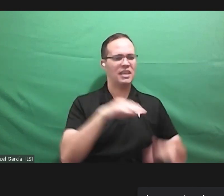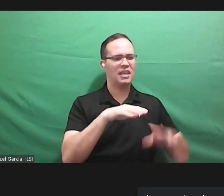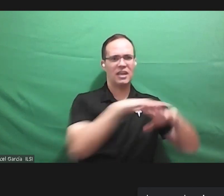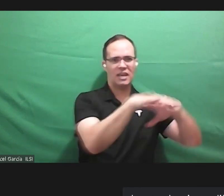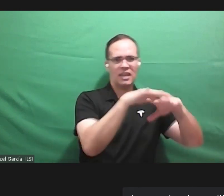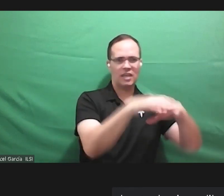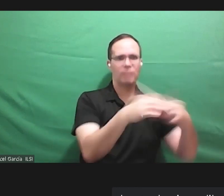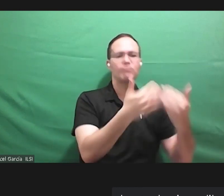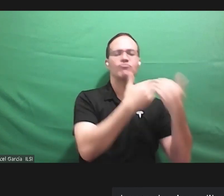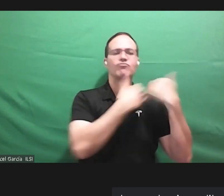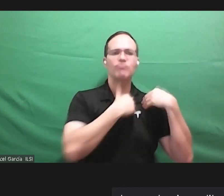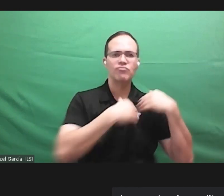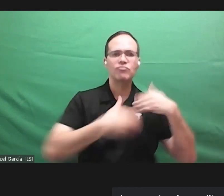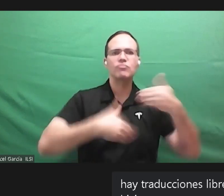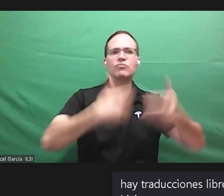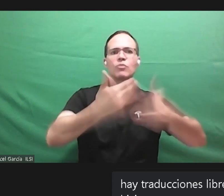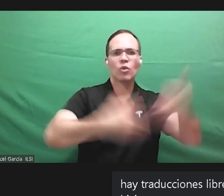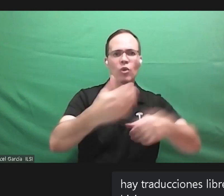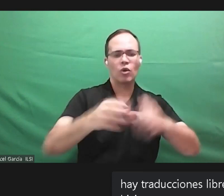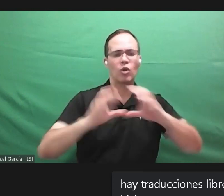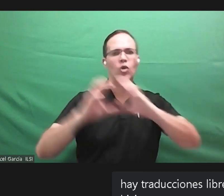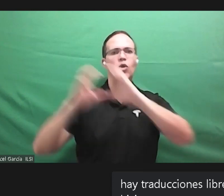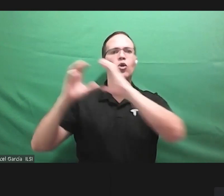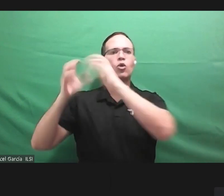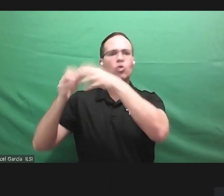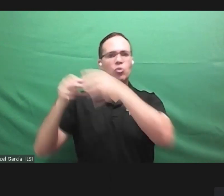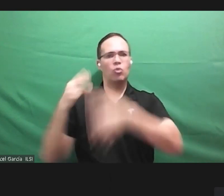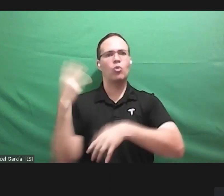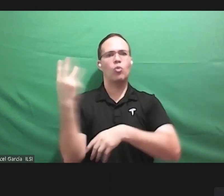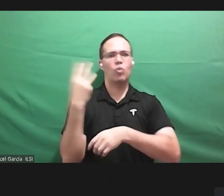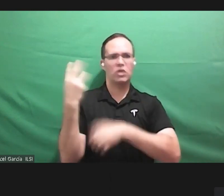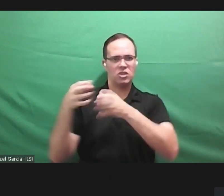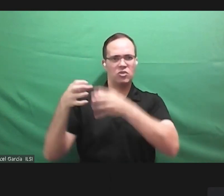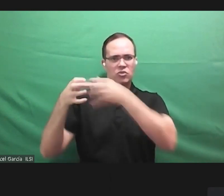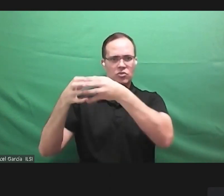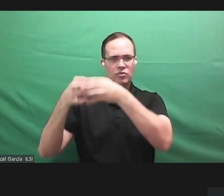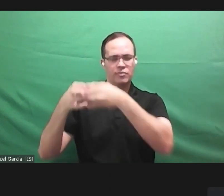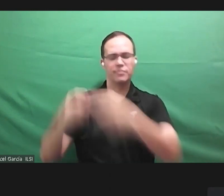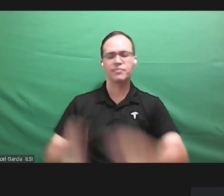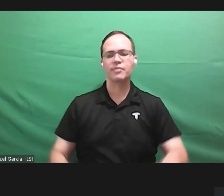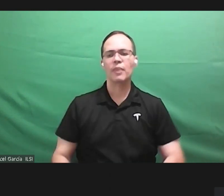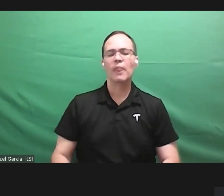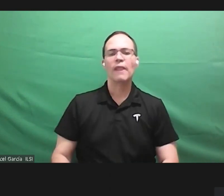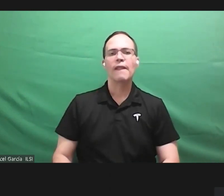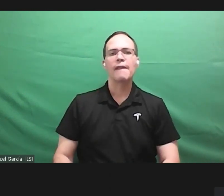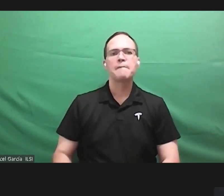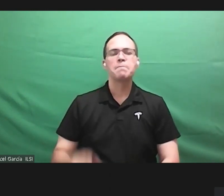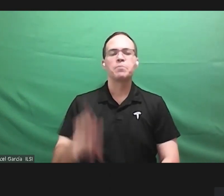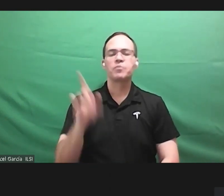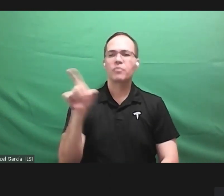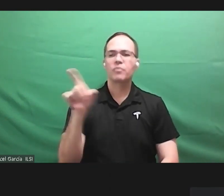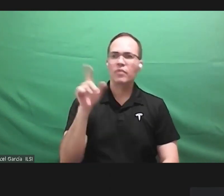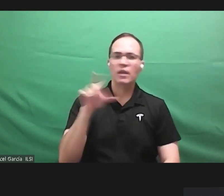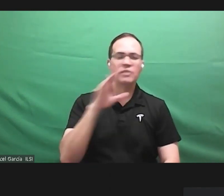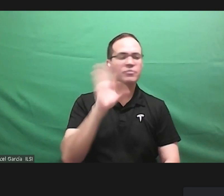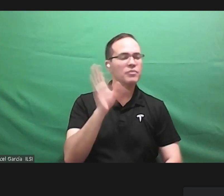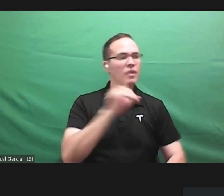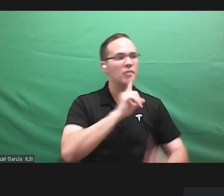un futuro curso con el Grupo de Washington. Bueno, ahí... no sé si eso responde tu pregunta, Mónica.